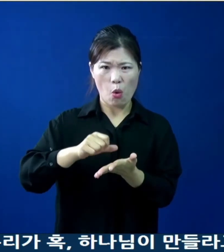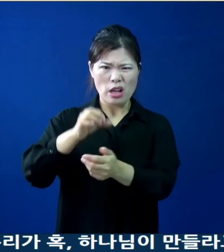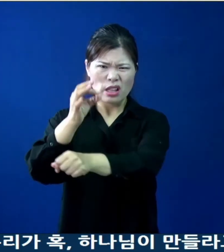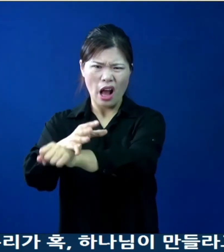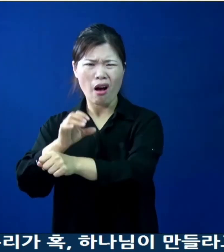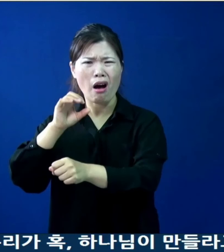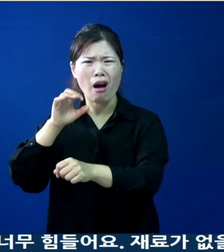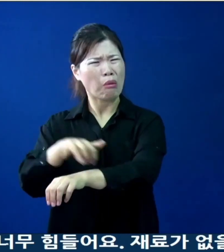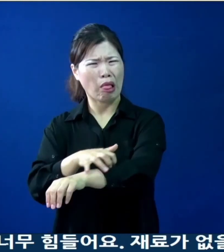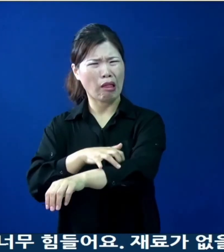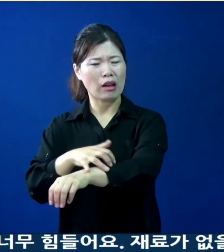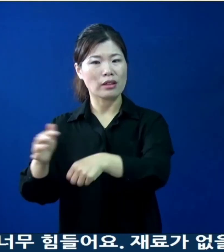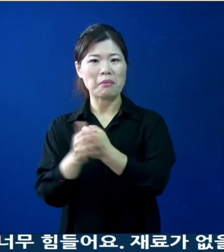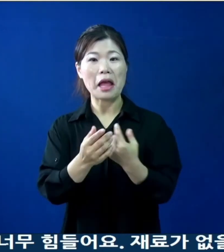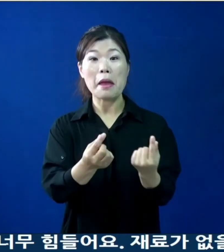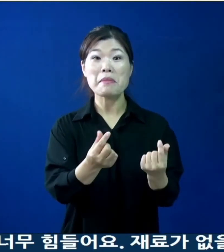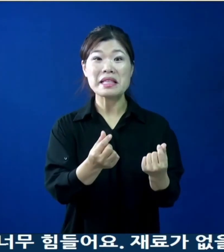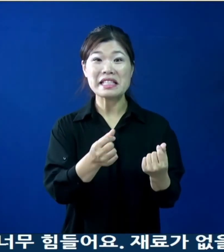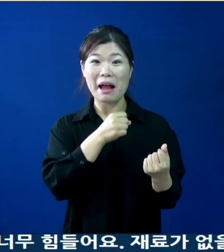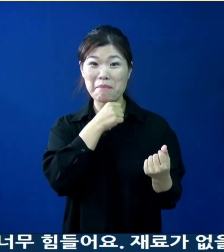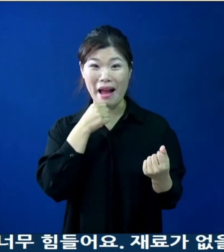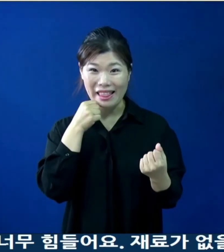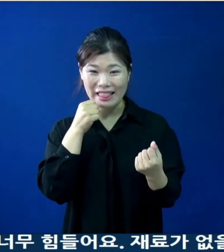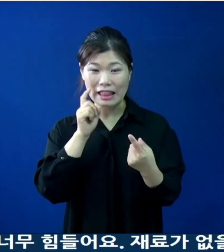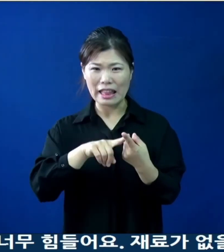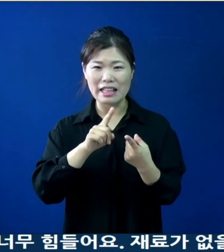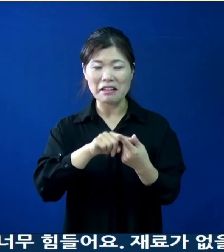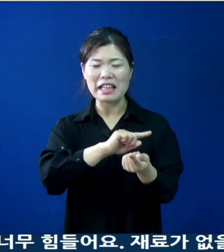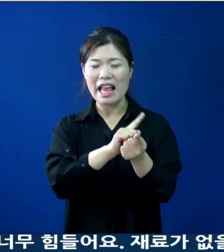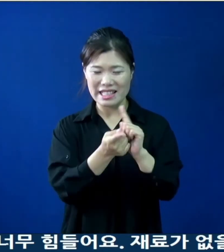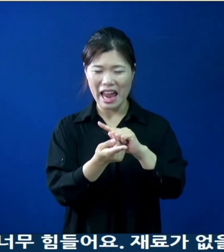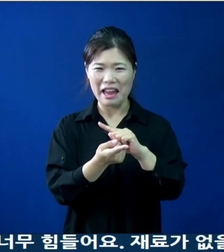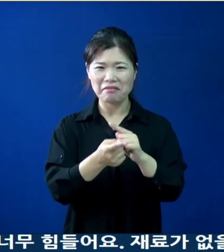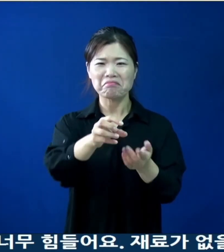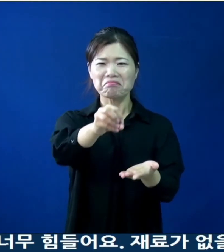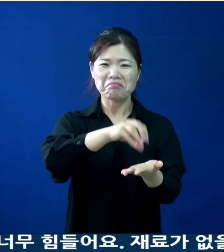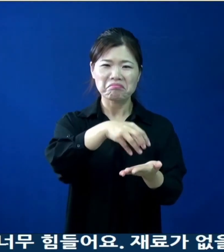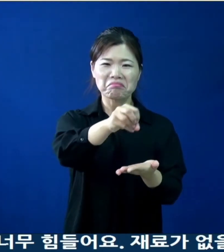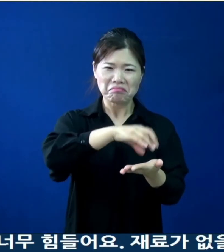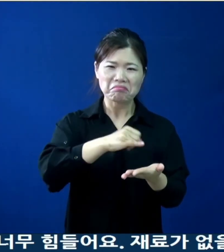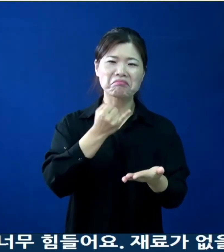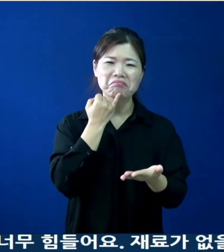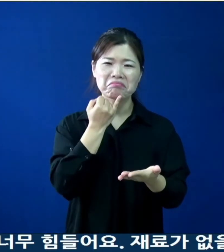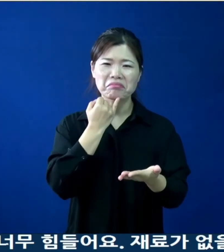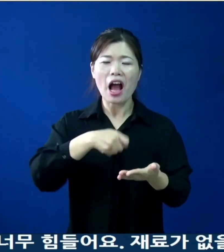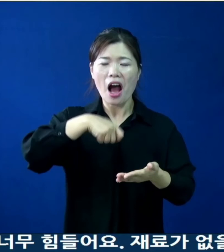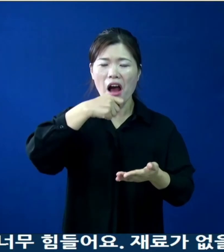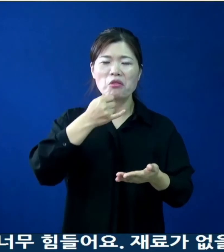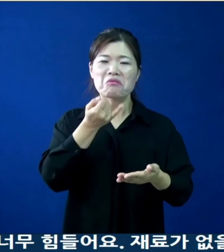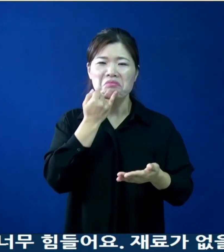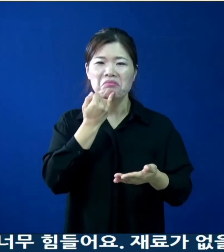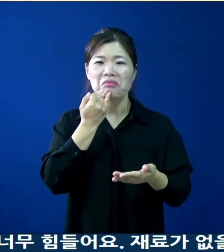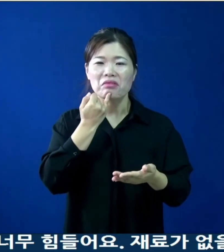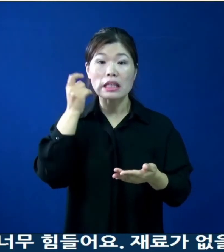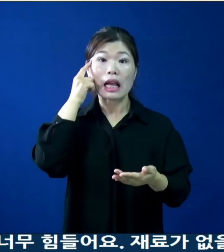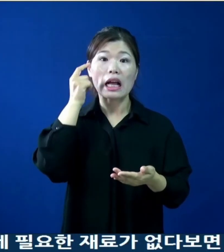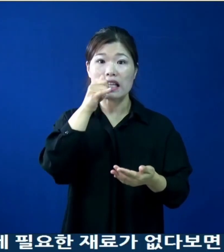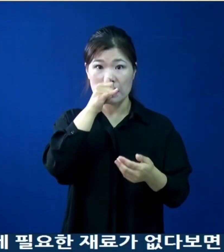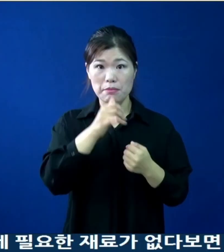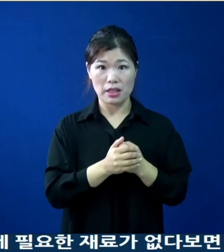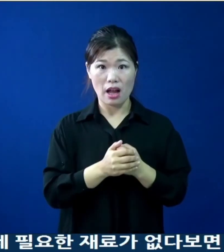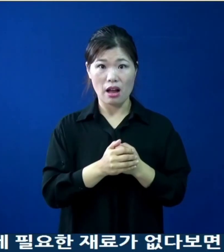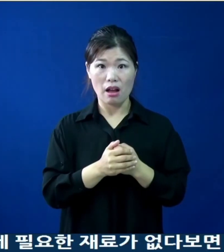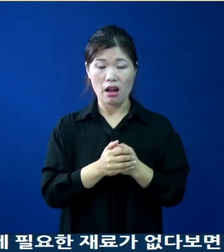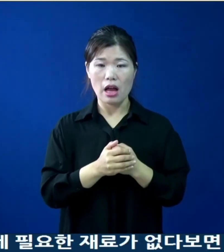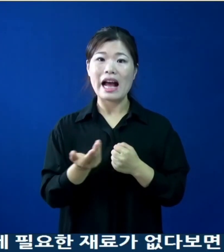어떻게 합니까? 비슷한 맛 나는 재료로 대체해도 먹는 사람 알 수 없는데 이런 마음 느끼죠. 된다는